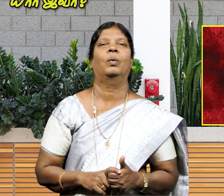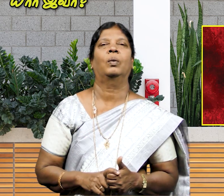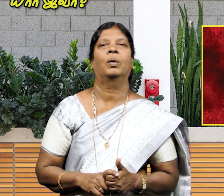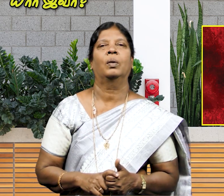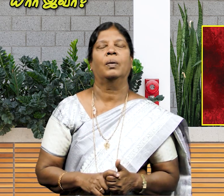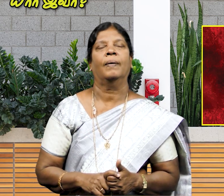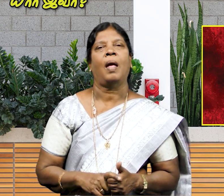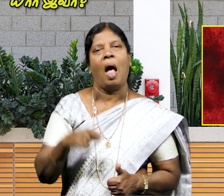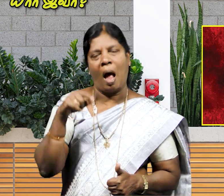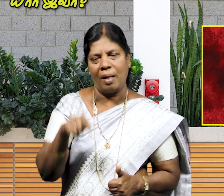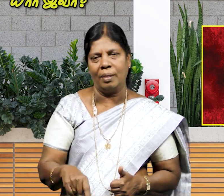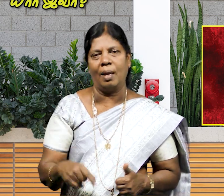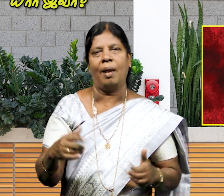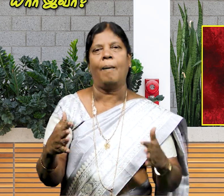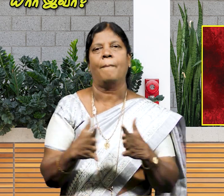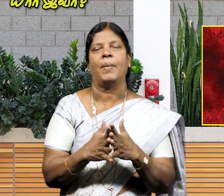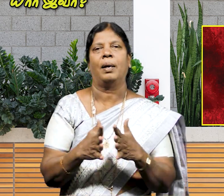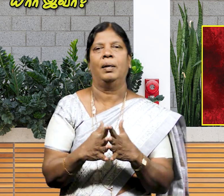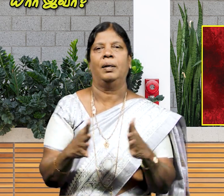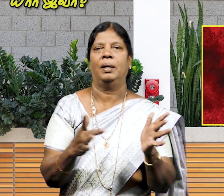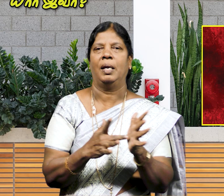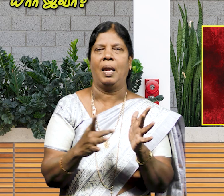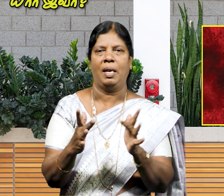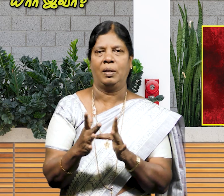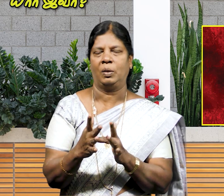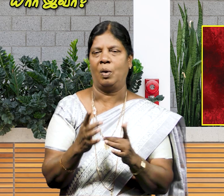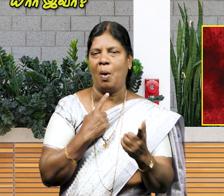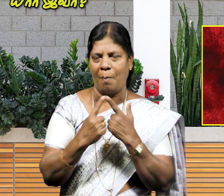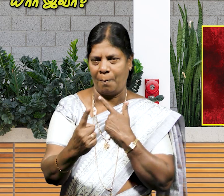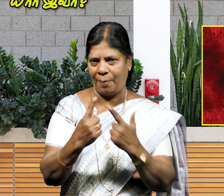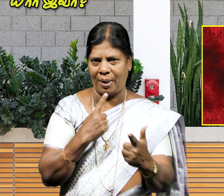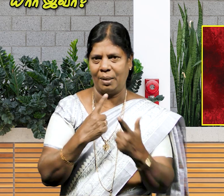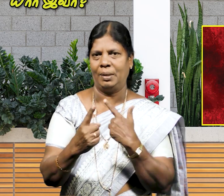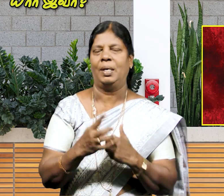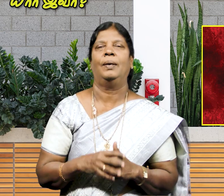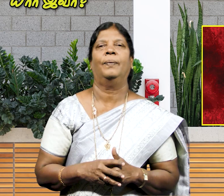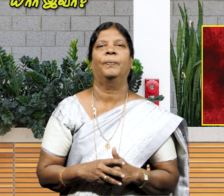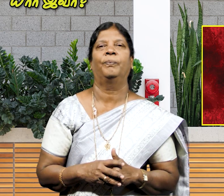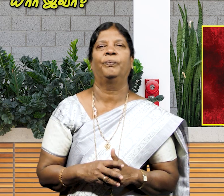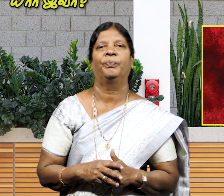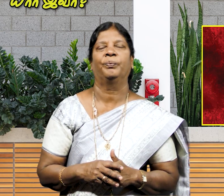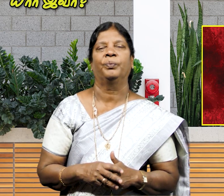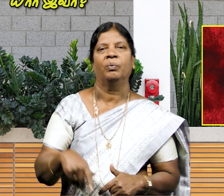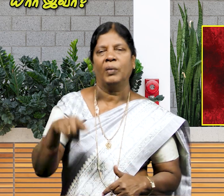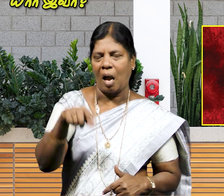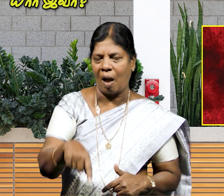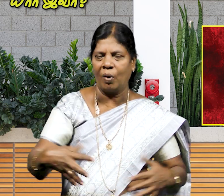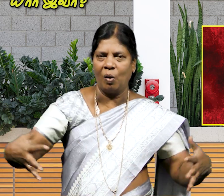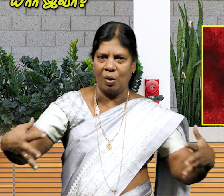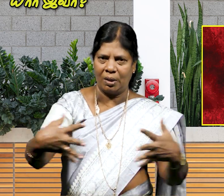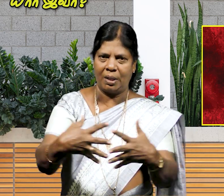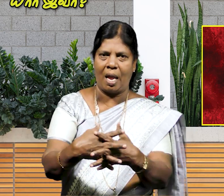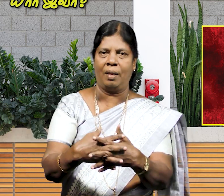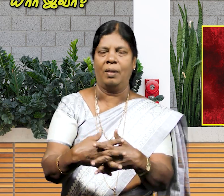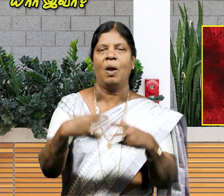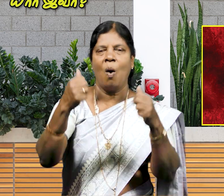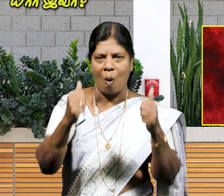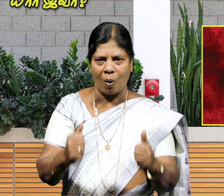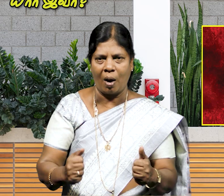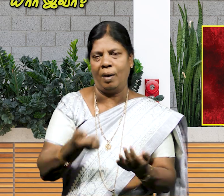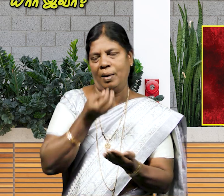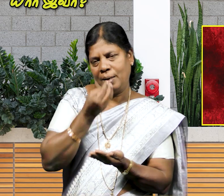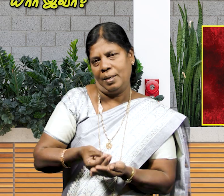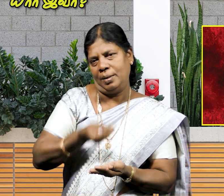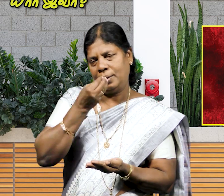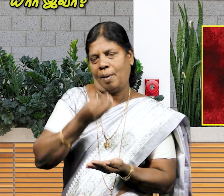கருதி இருந்தார்களோ, அந்த மக்களிடத்துல இயேசு கிறிஸ்து போய் பேசினது மட்டுமல்ல, அவர்களோடு சேர்ந்து